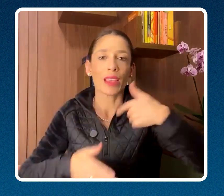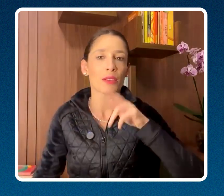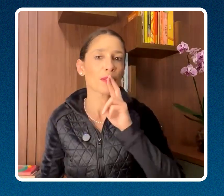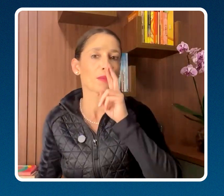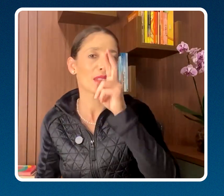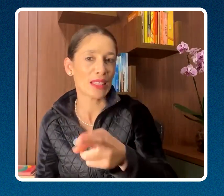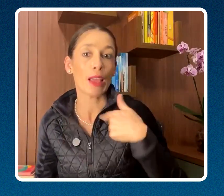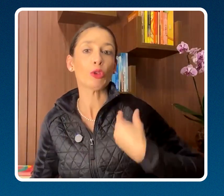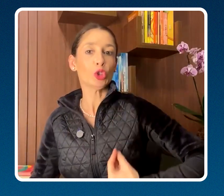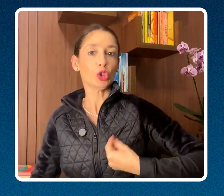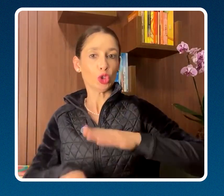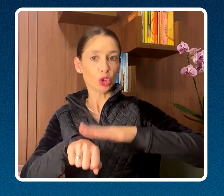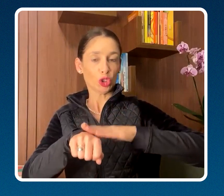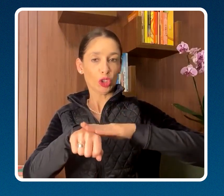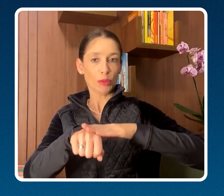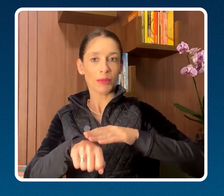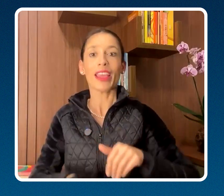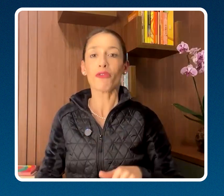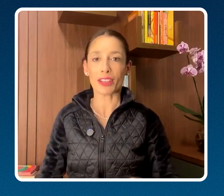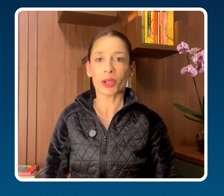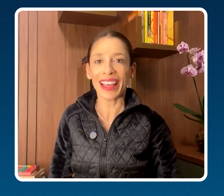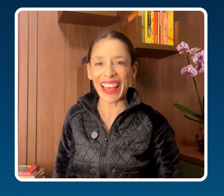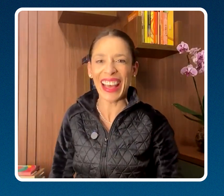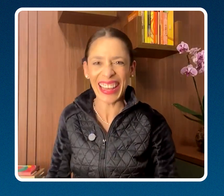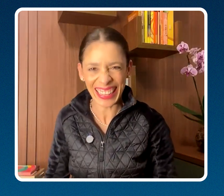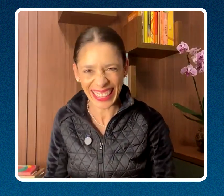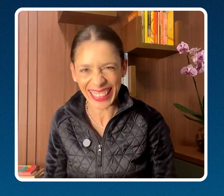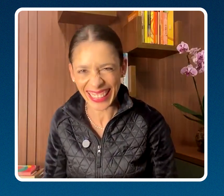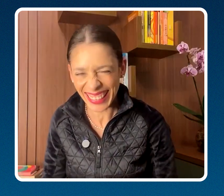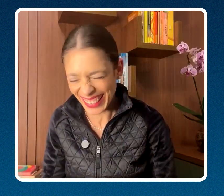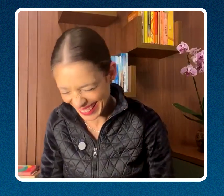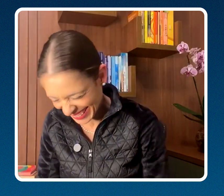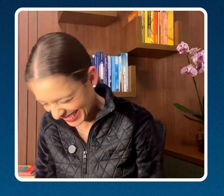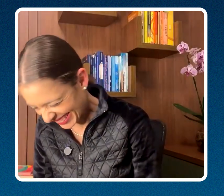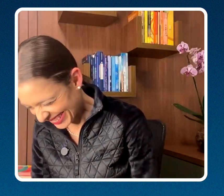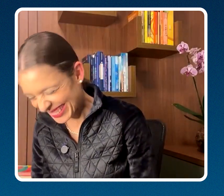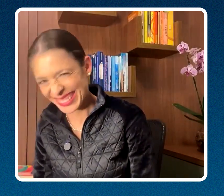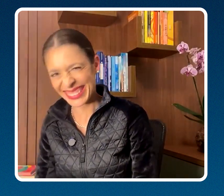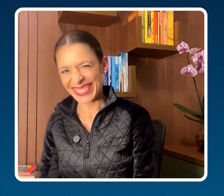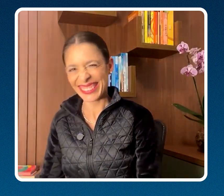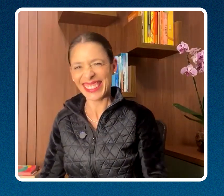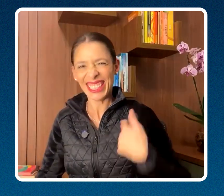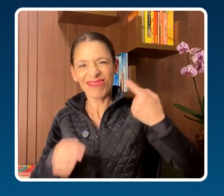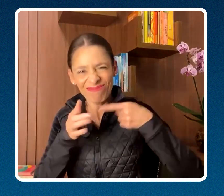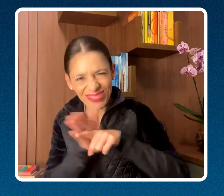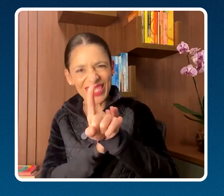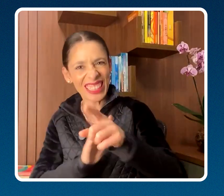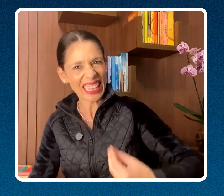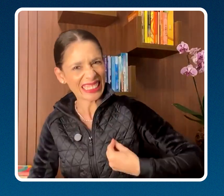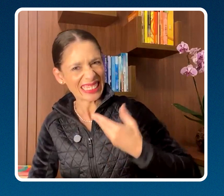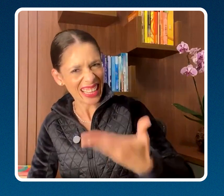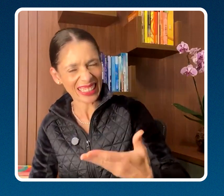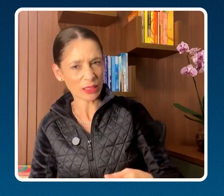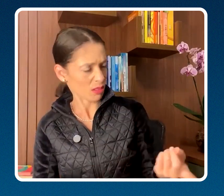prof, eu estou fazendo, porque ela faz assim, você está vendo? Você está fazendo? Eu, sim, prof, eu estou fazendo. E às vezes meu esposo diz assim, o que